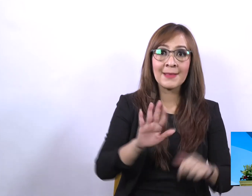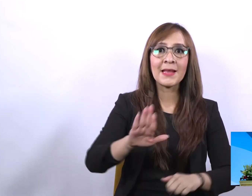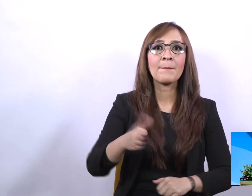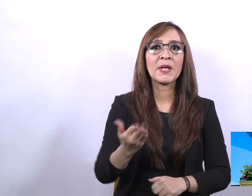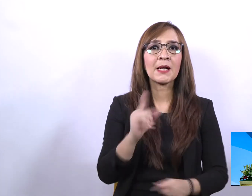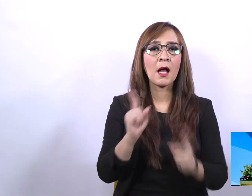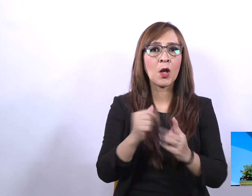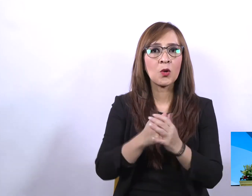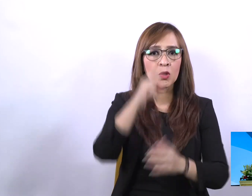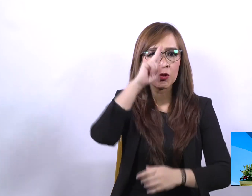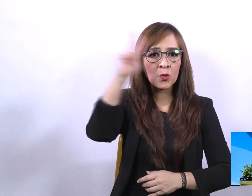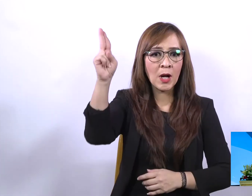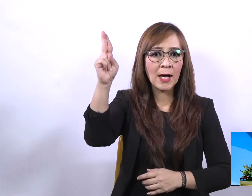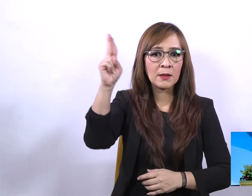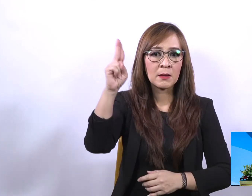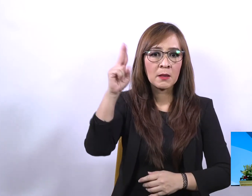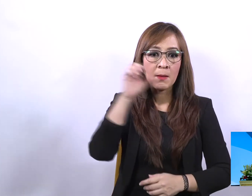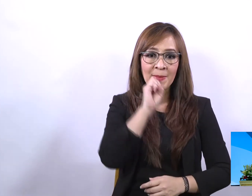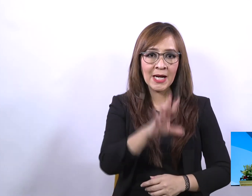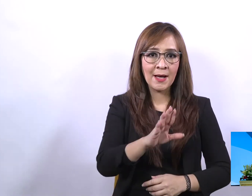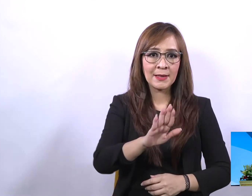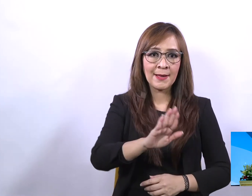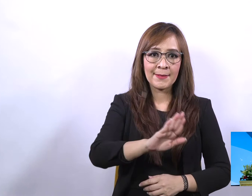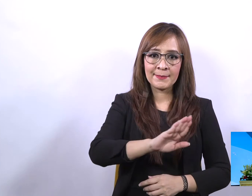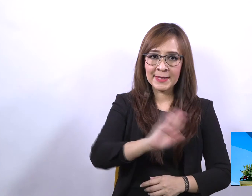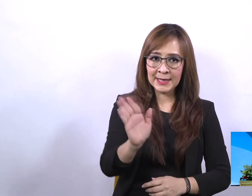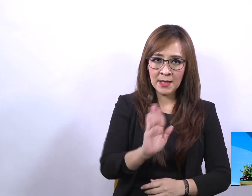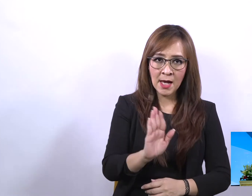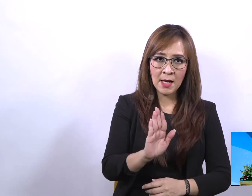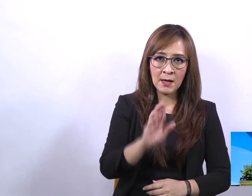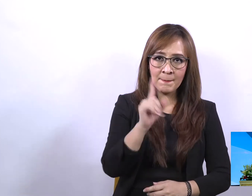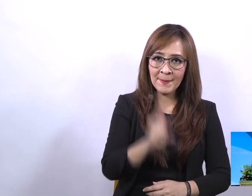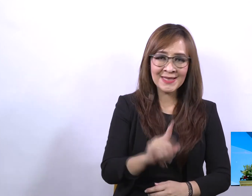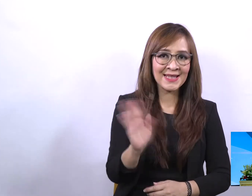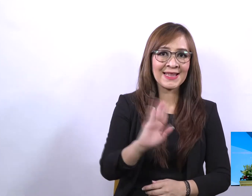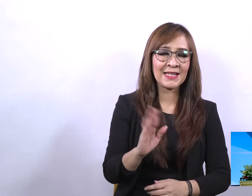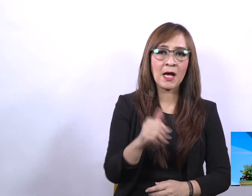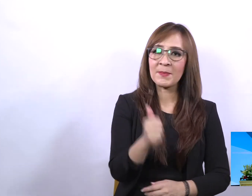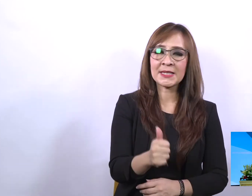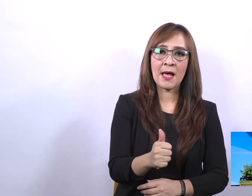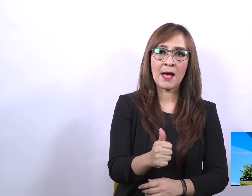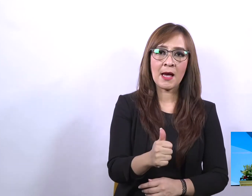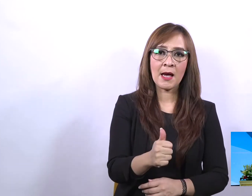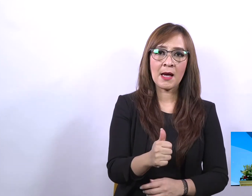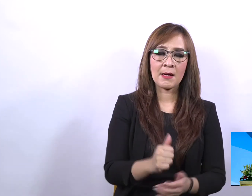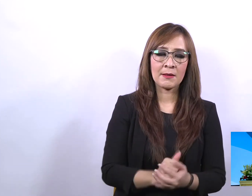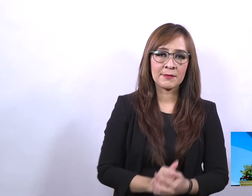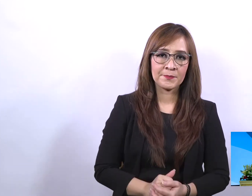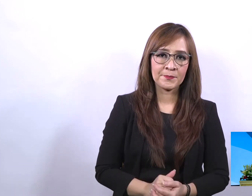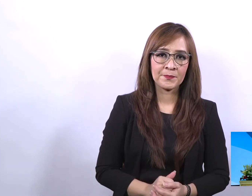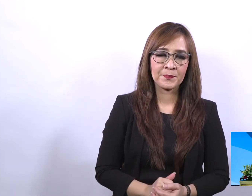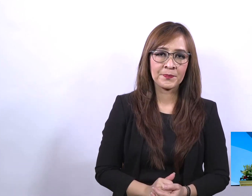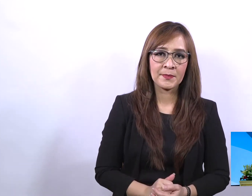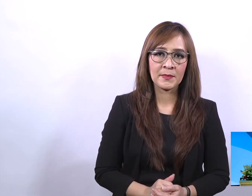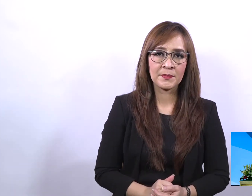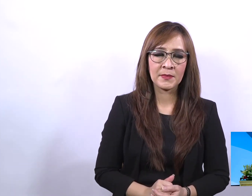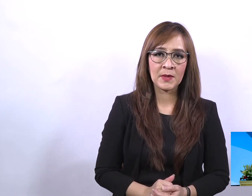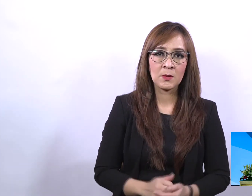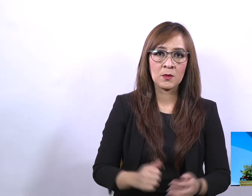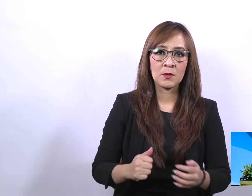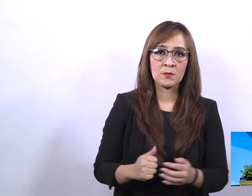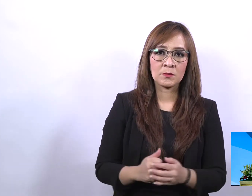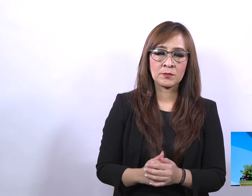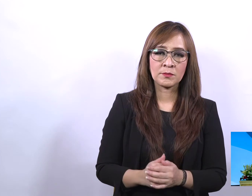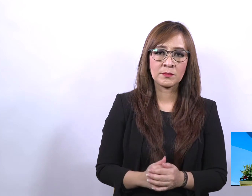tidak mau tidak akan jadi makanya pastikan hidup kita dekat dengan Tuhan Hai Musa hamba tuhan